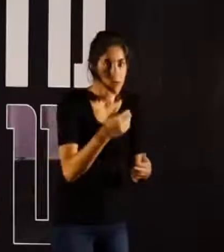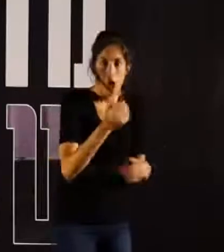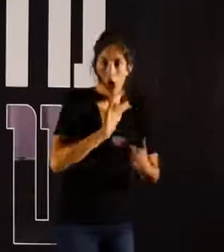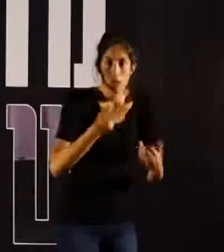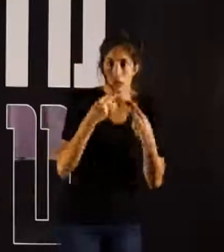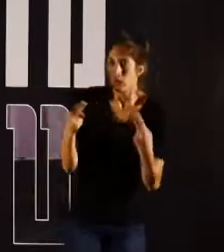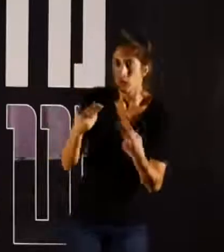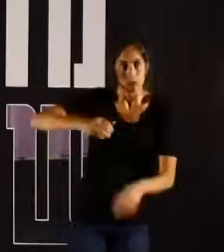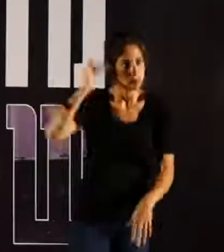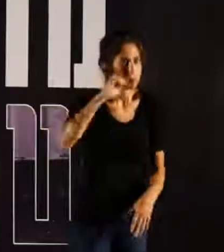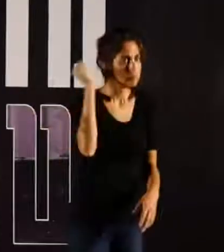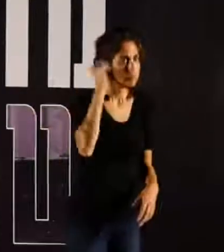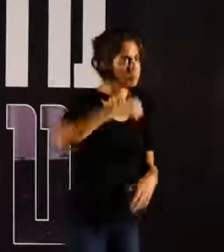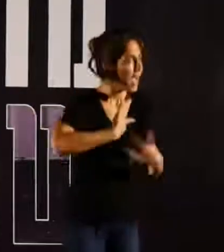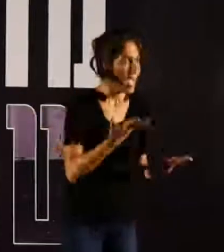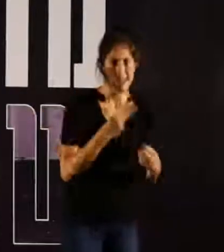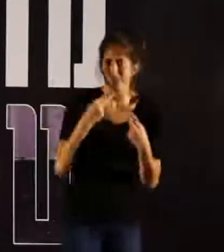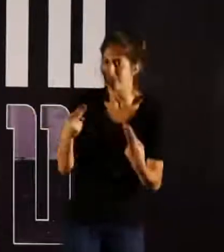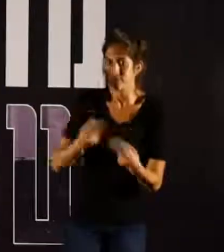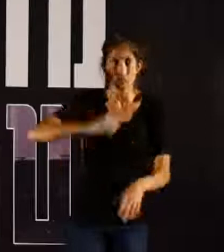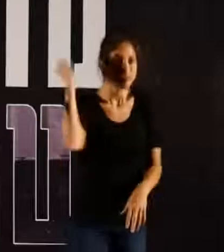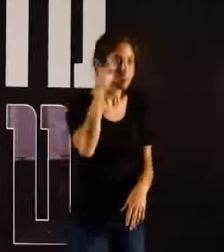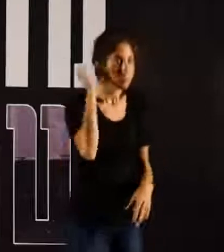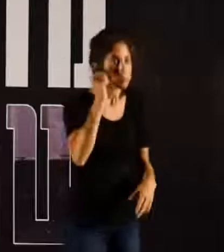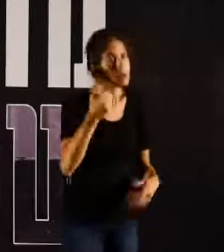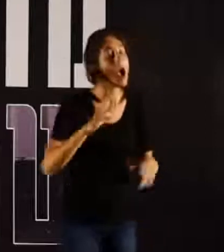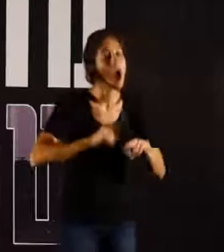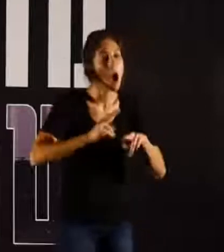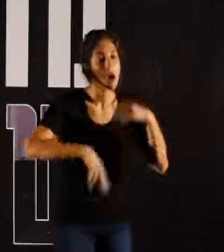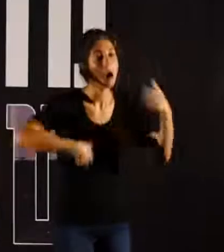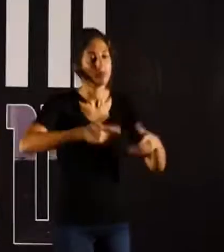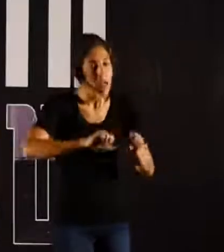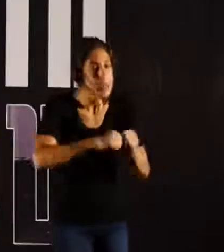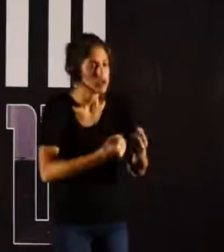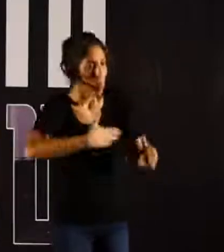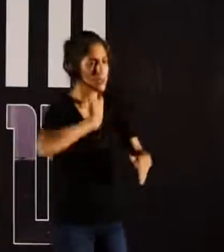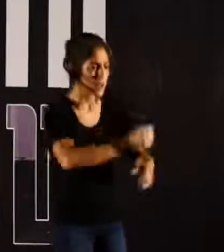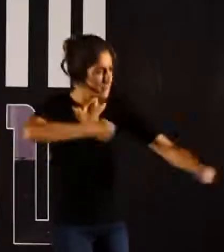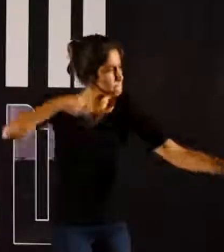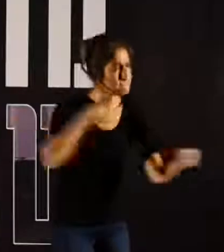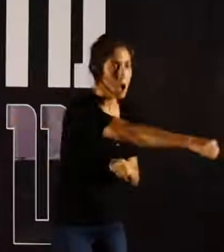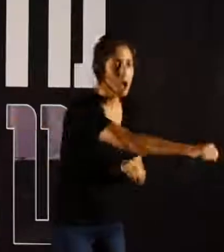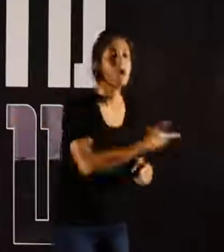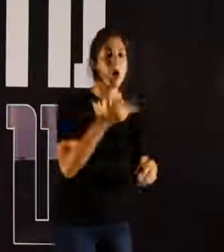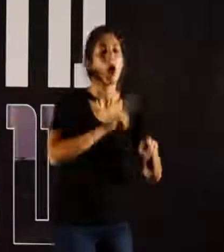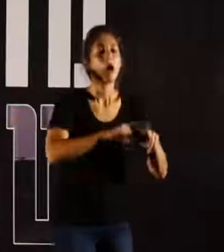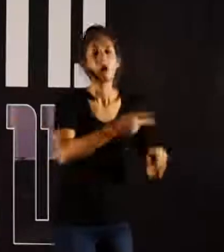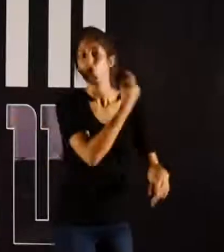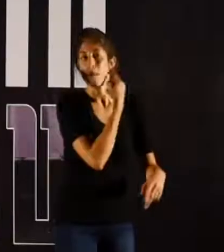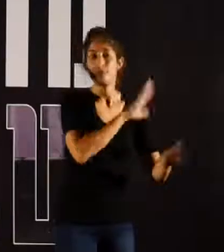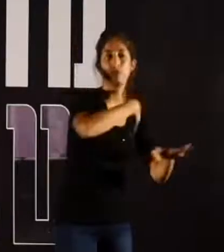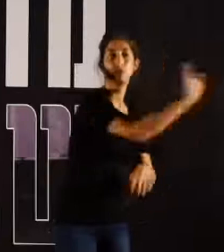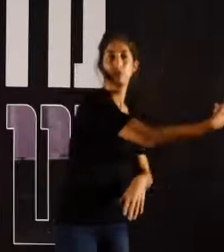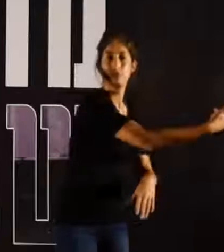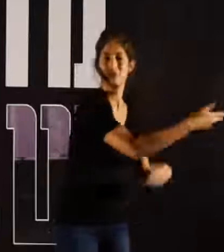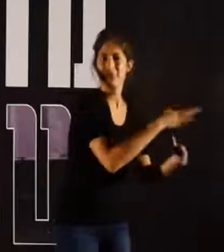לנו. ממשיכים לדפוק בדלת, אף אחד לא פותח. בשלב מסוים מתחילים לשבור את הדלת. ואז אנחנו שומעים מהצד השני של